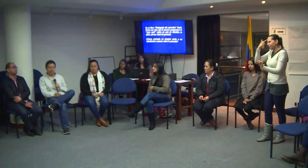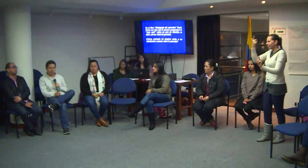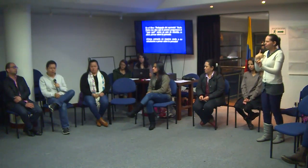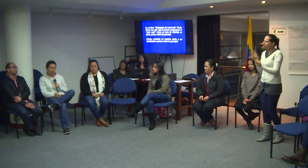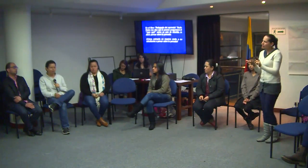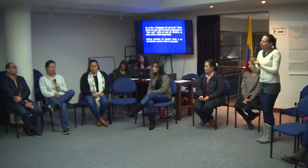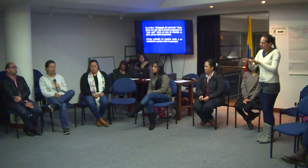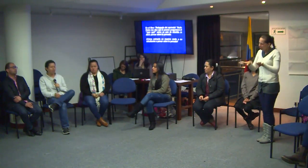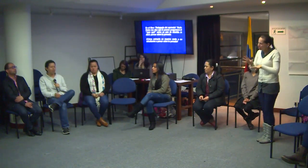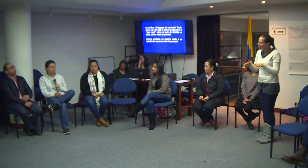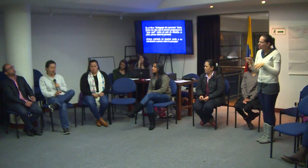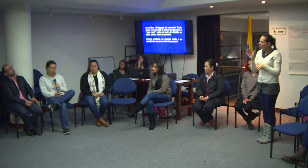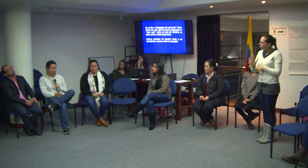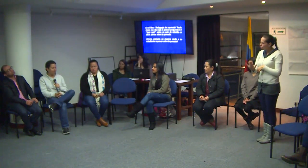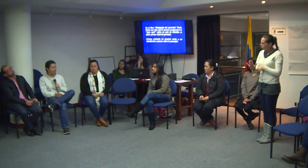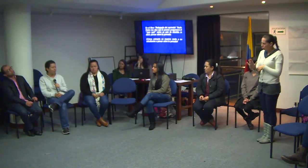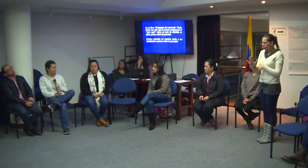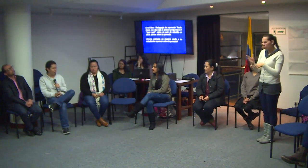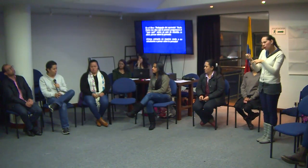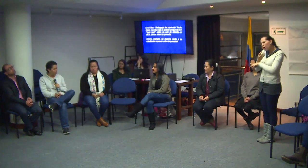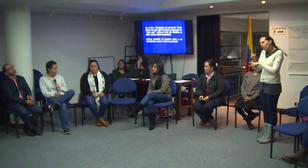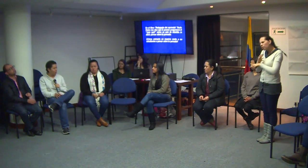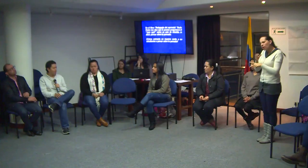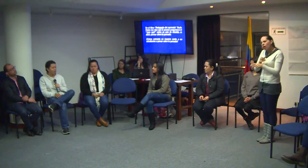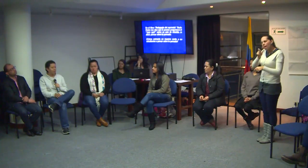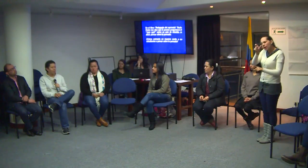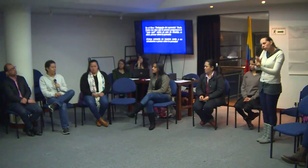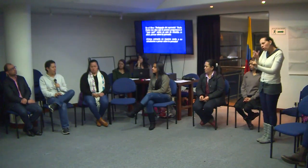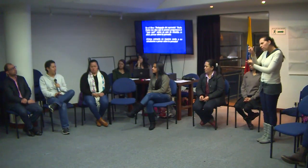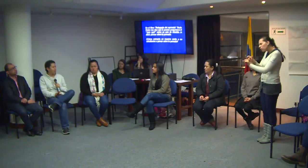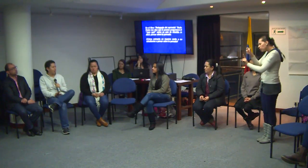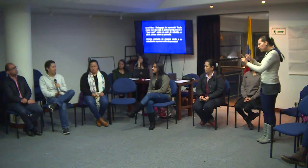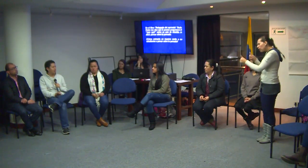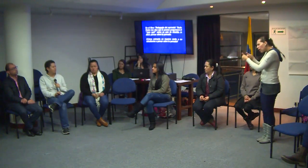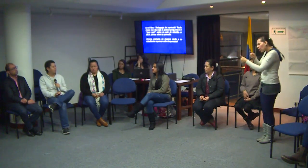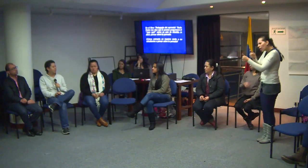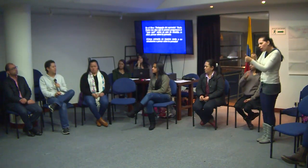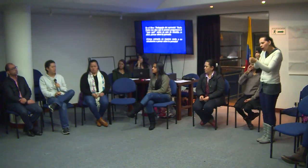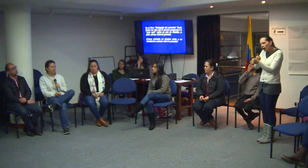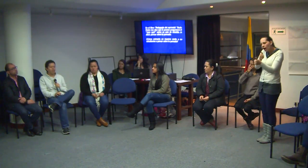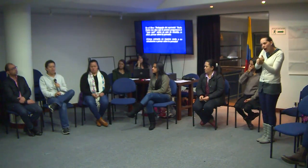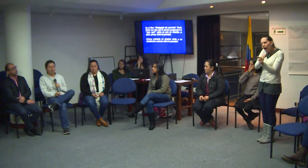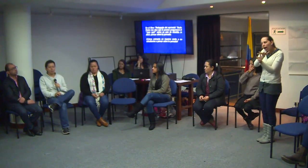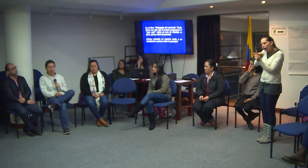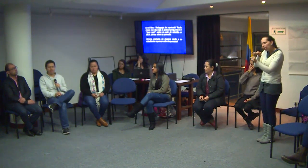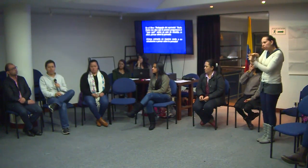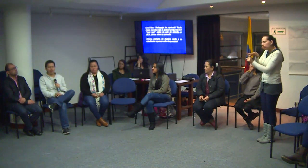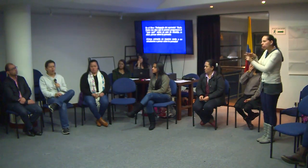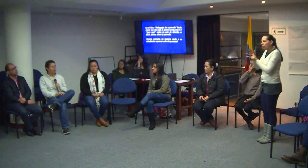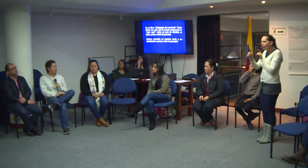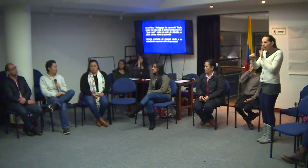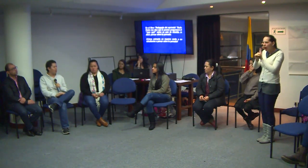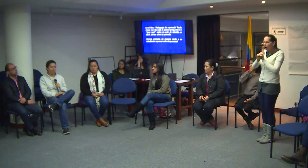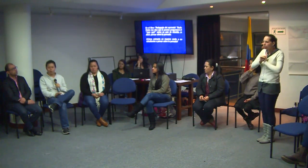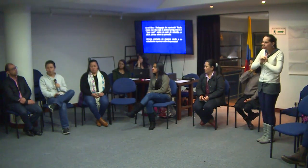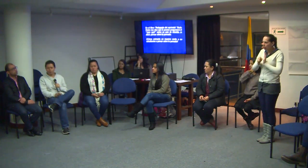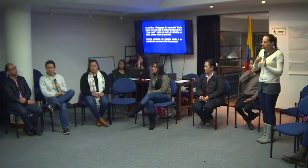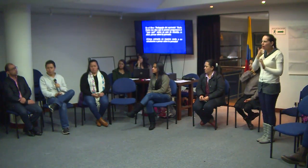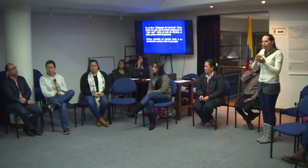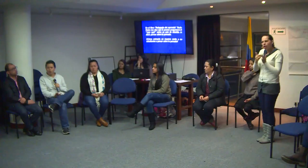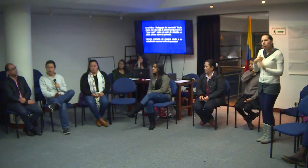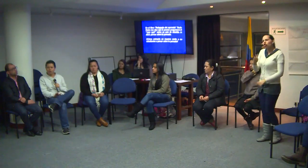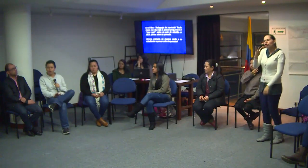cada persona que trabaje, que interactúe, debe dejar una marca, ¿sí? Y puede ser que no lo haya logrado con